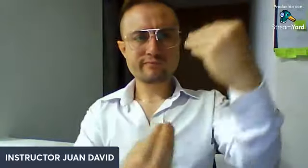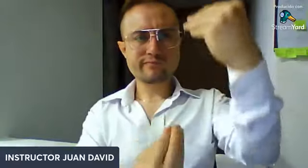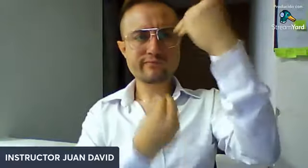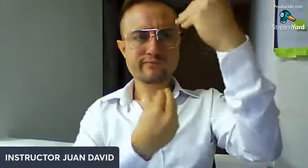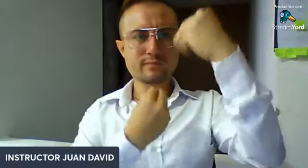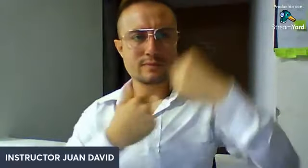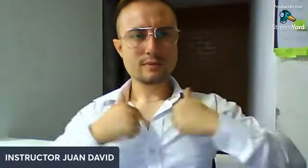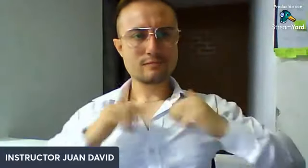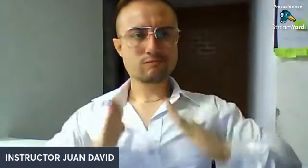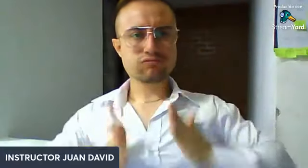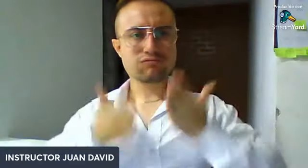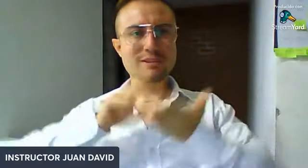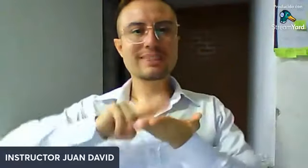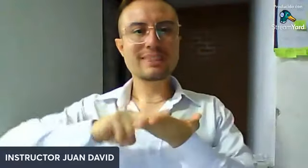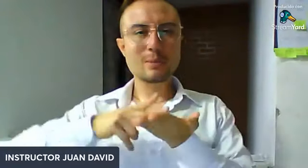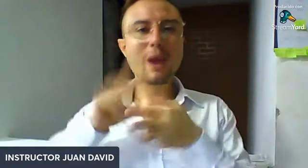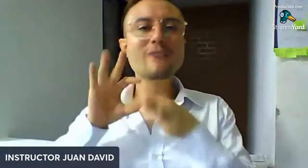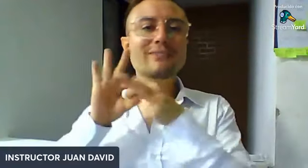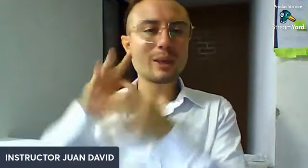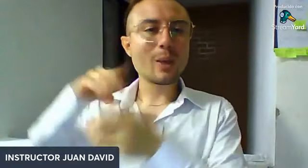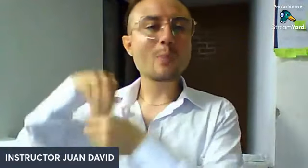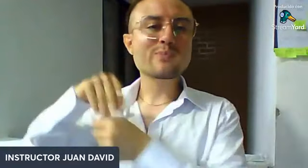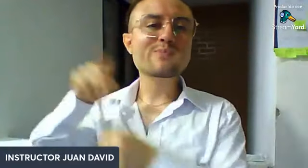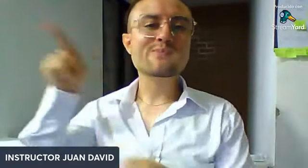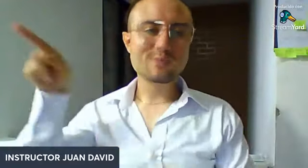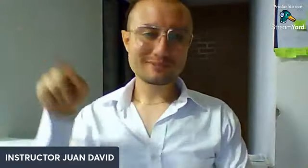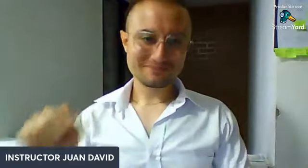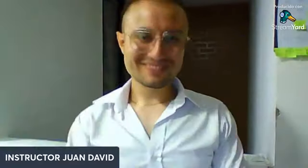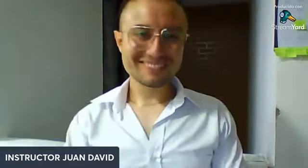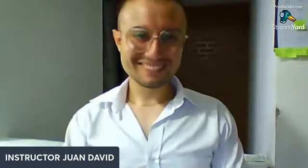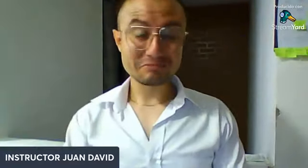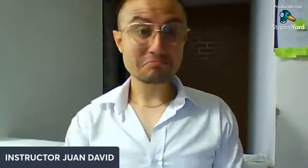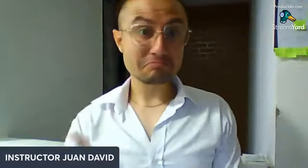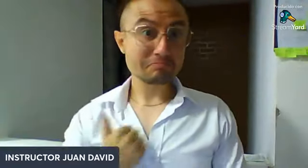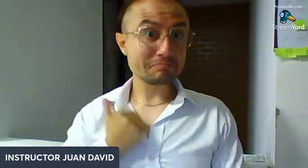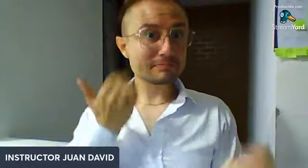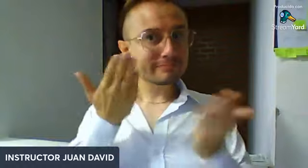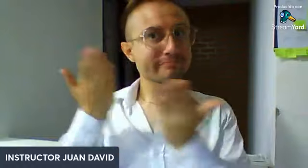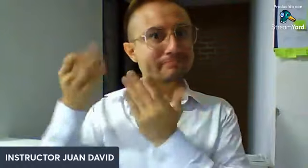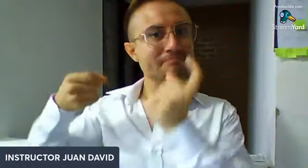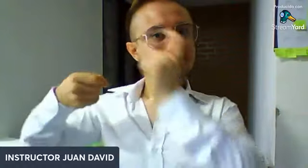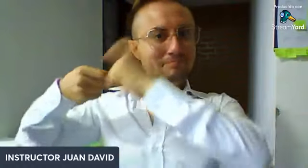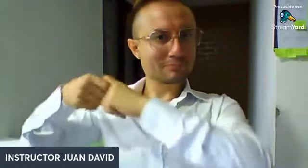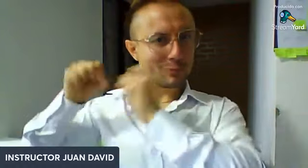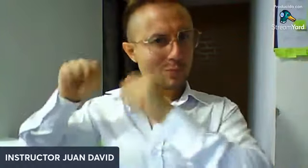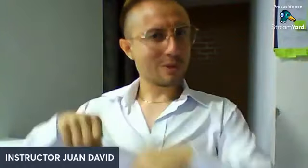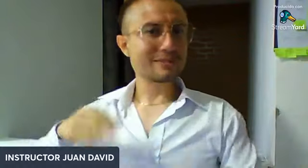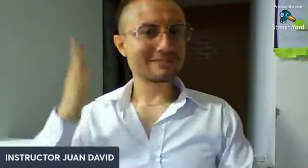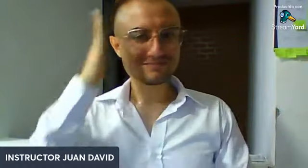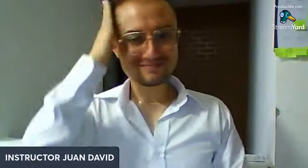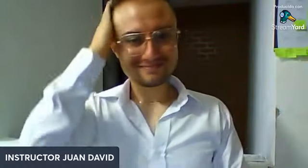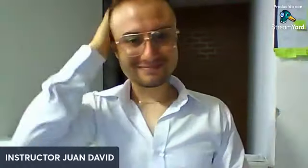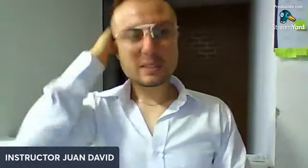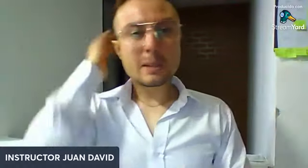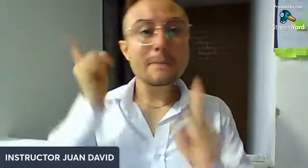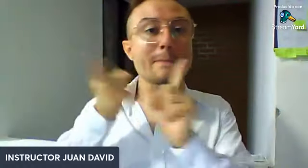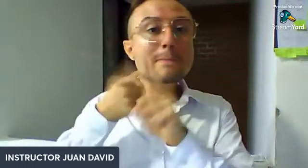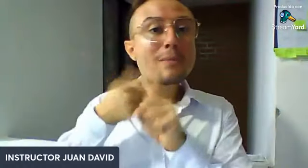ofrece FENASCOL para ser hablante de lengua de señas. Pero también si quieres ser intérprete, pues puedes hacer el componente